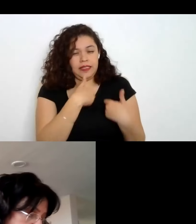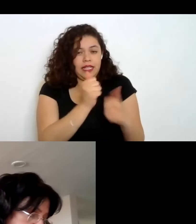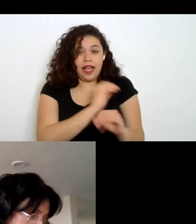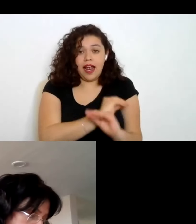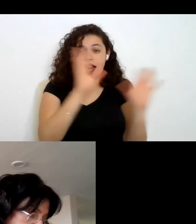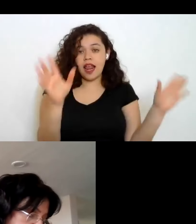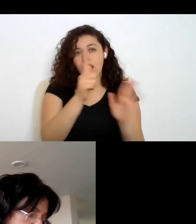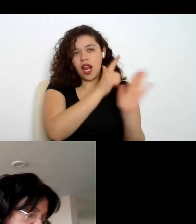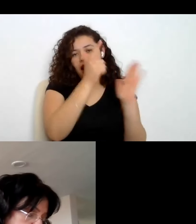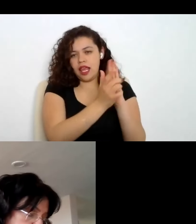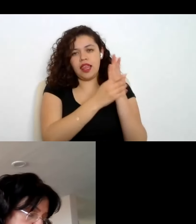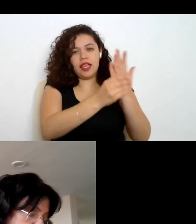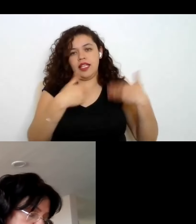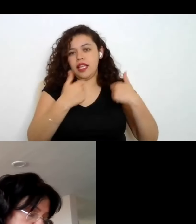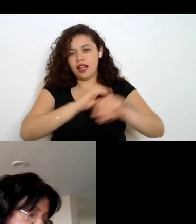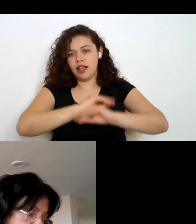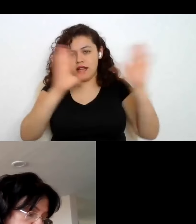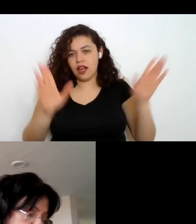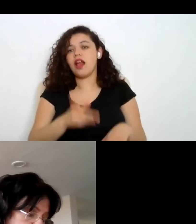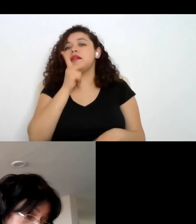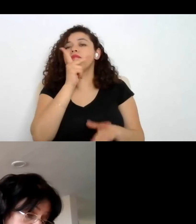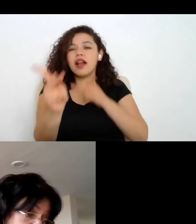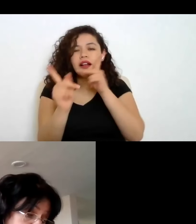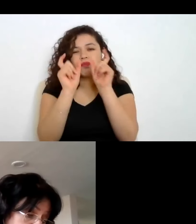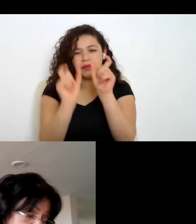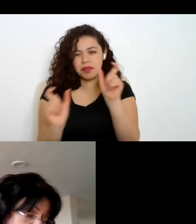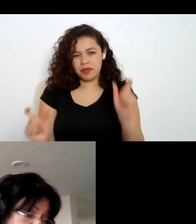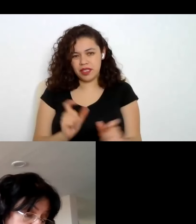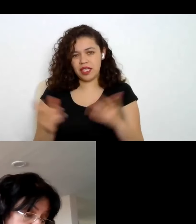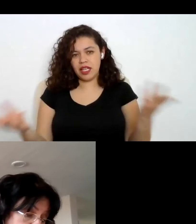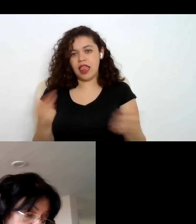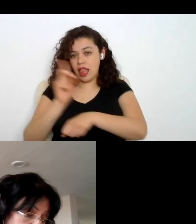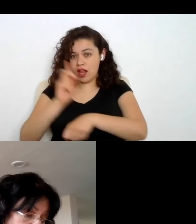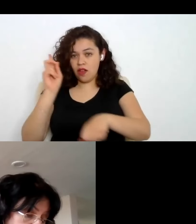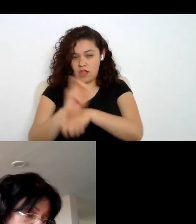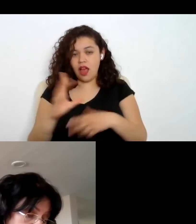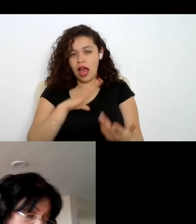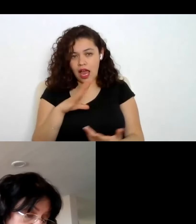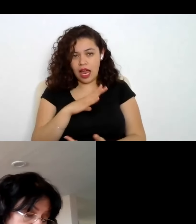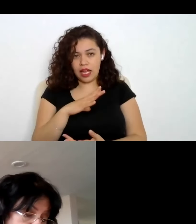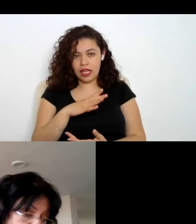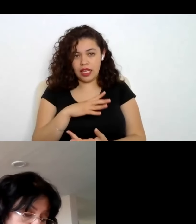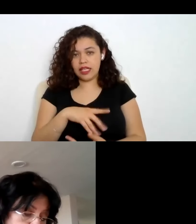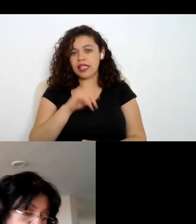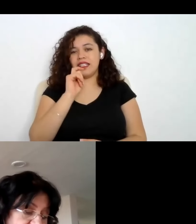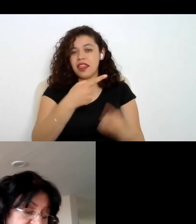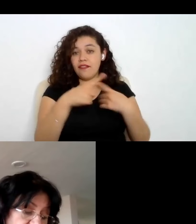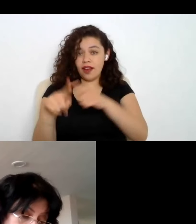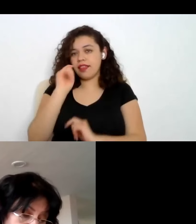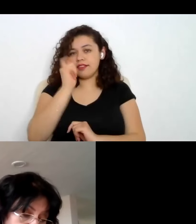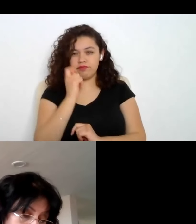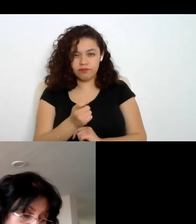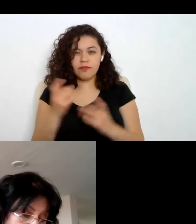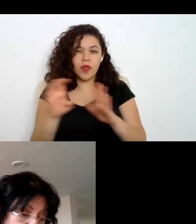maneja la ley, porque todas esas palabras en el lenguaje cotidiano pueden tener un significado muy distinto. Entonces, por ejemplo,